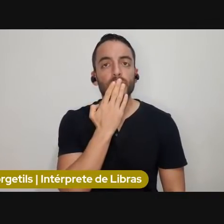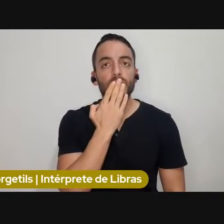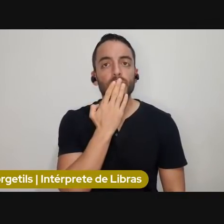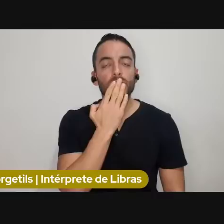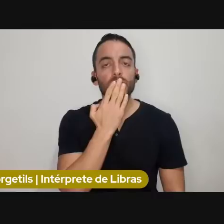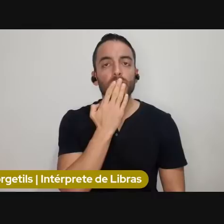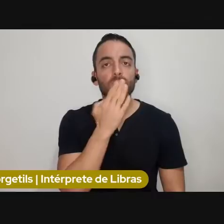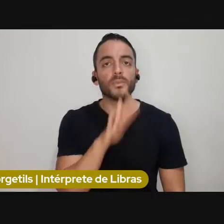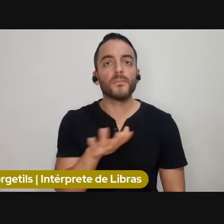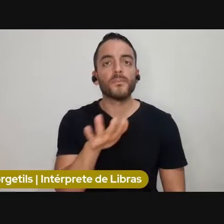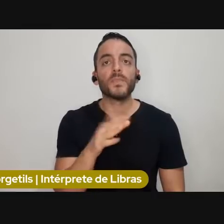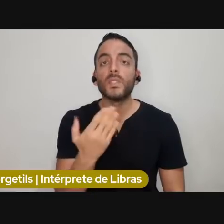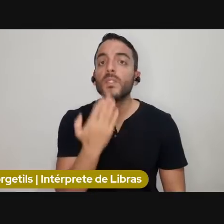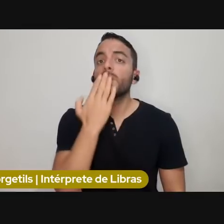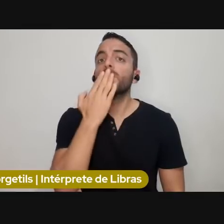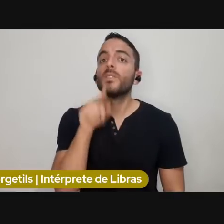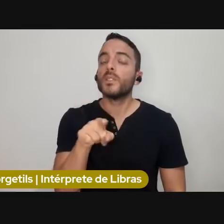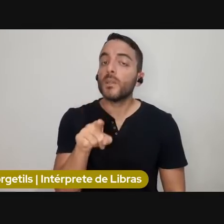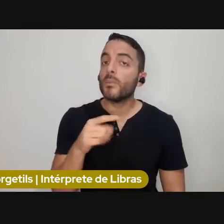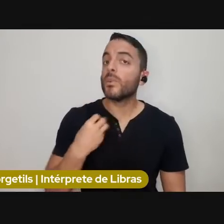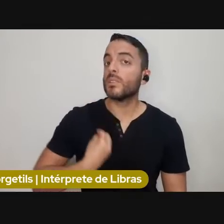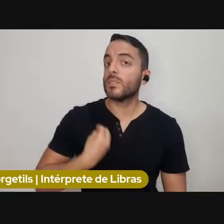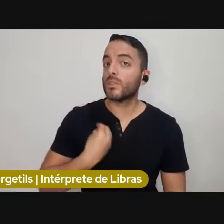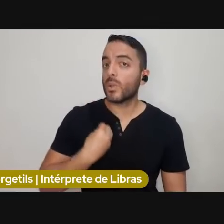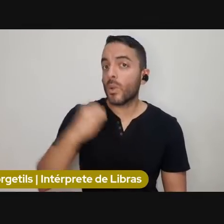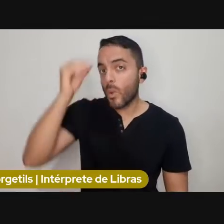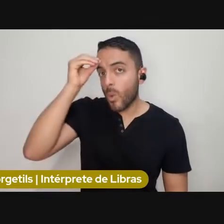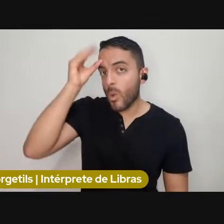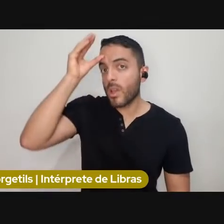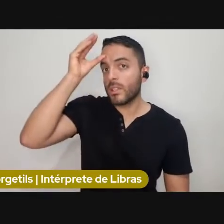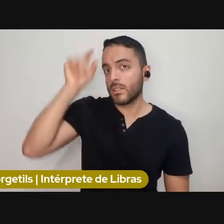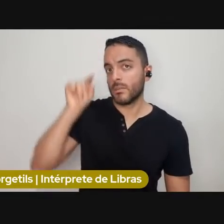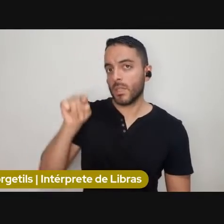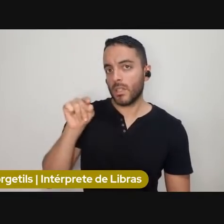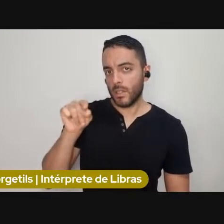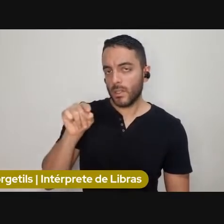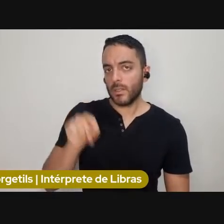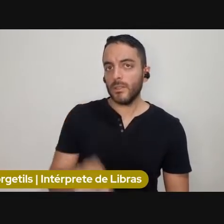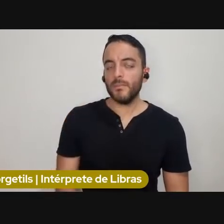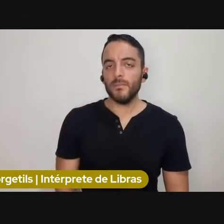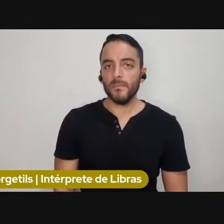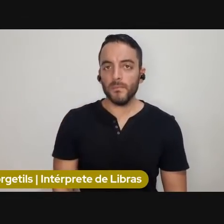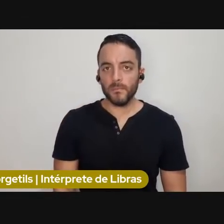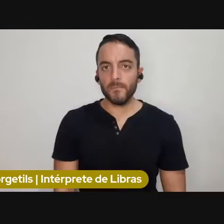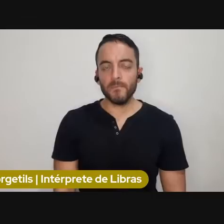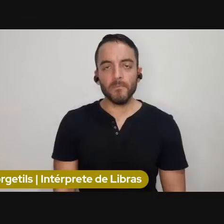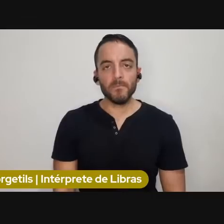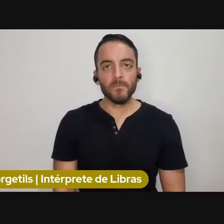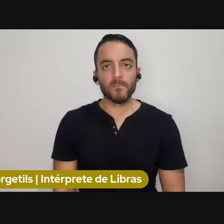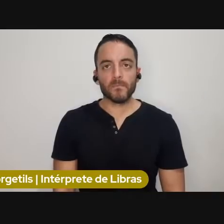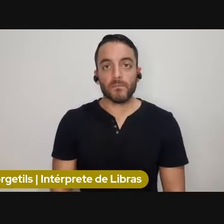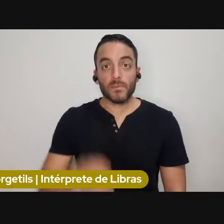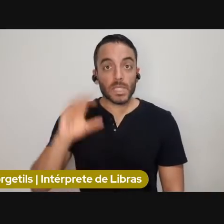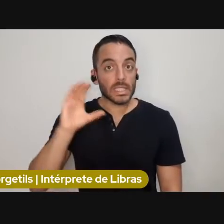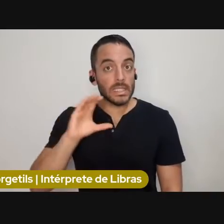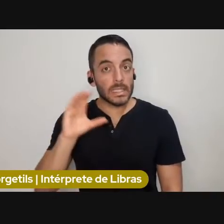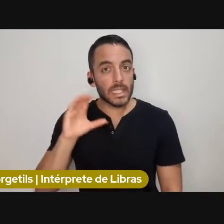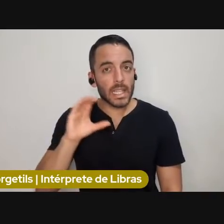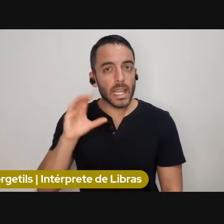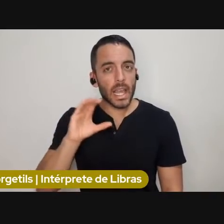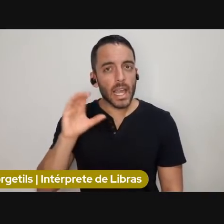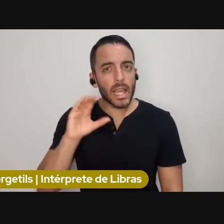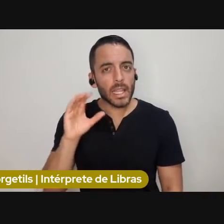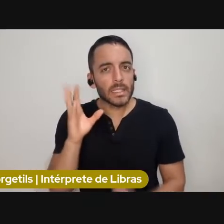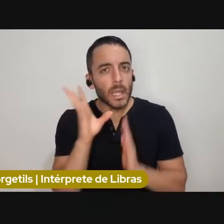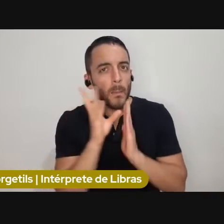da existência do conhecimento, da existência da ciência. Tomar conhecimento